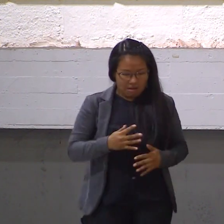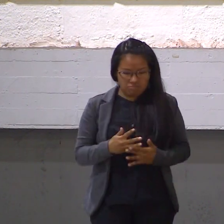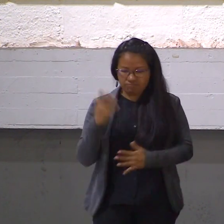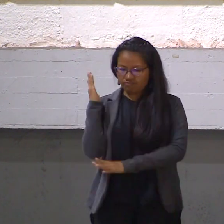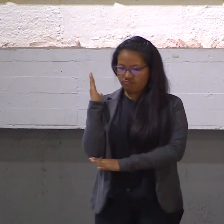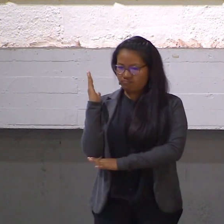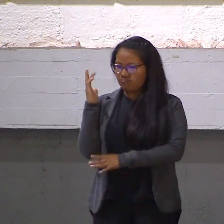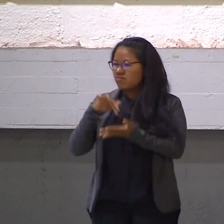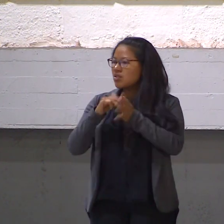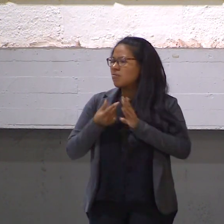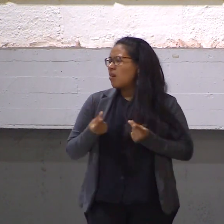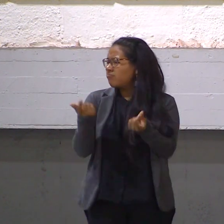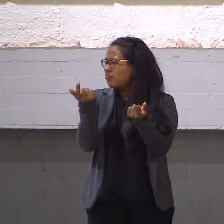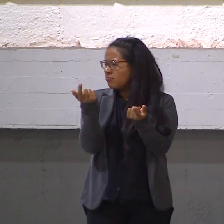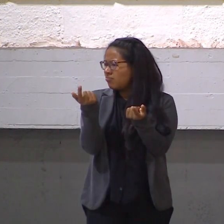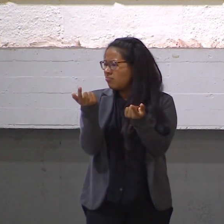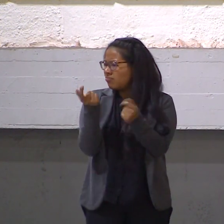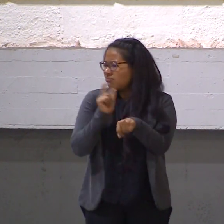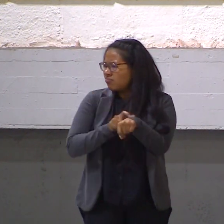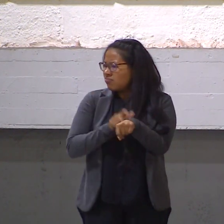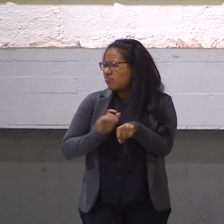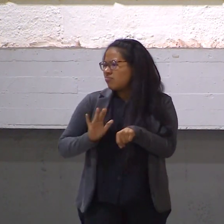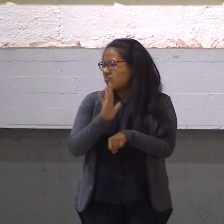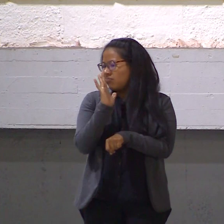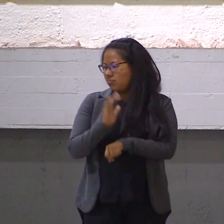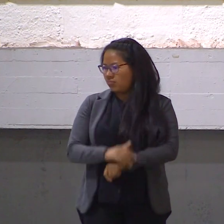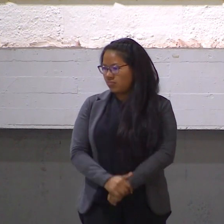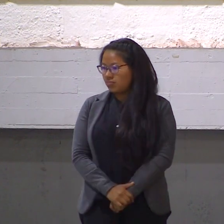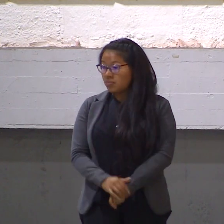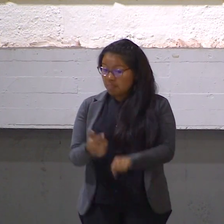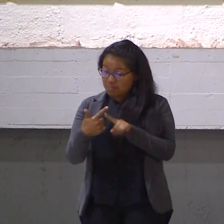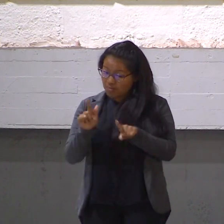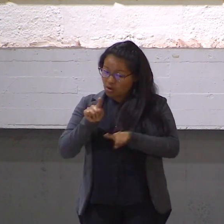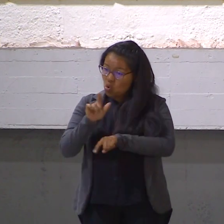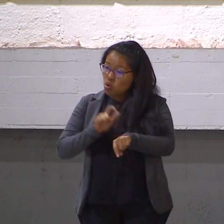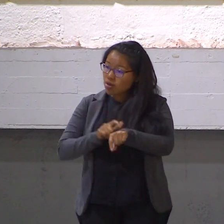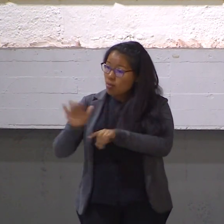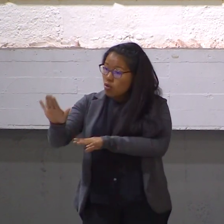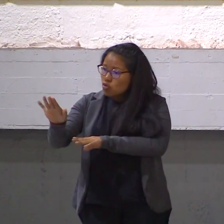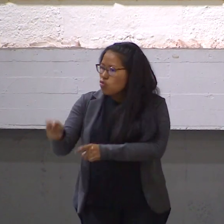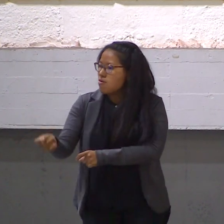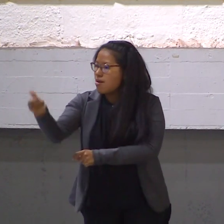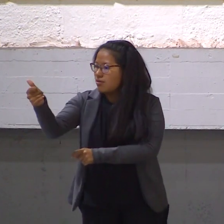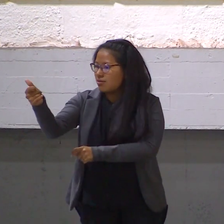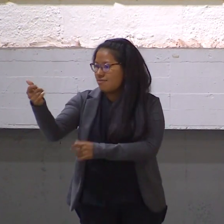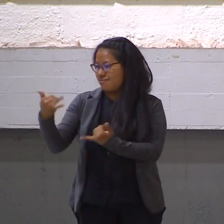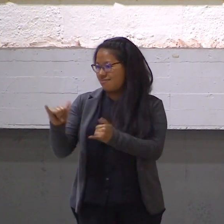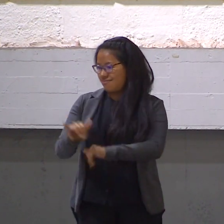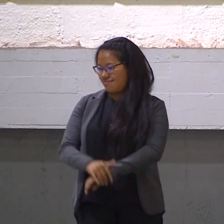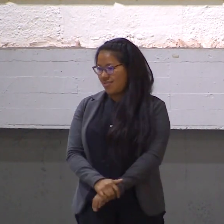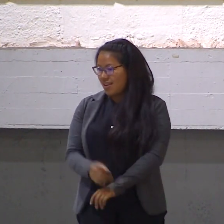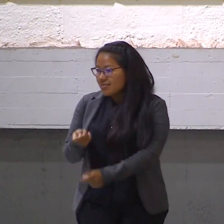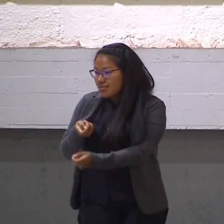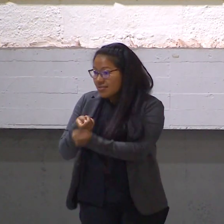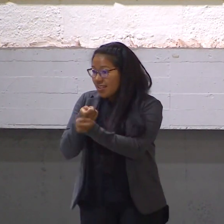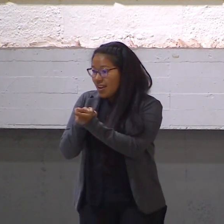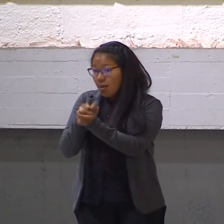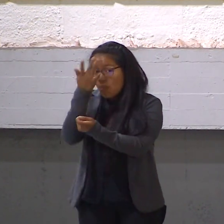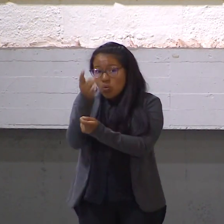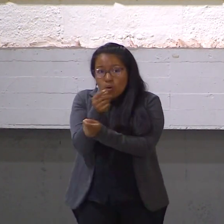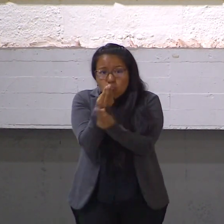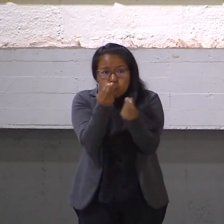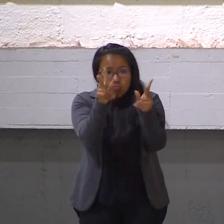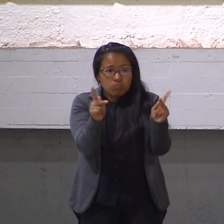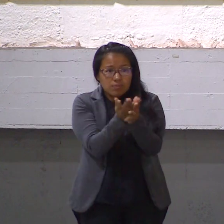pasajero es un tiempo pero el tiempo de ustedes ya viene ya está cerca porque ya muchos